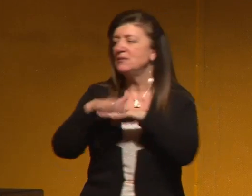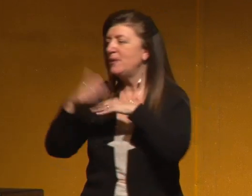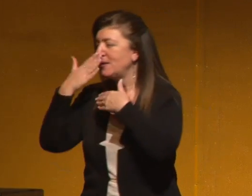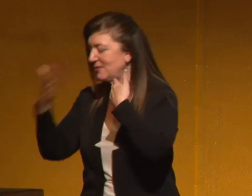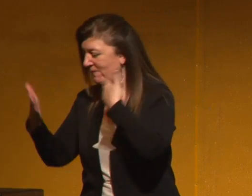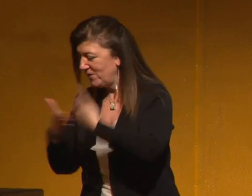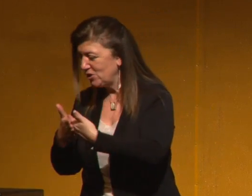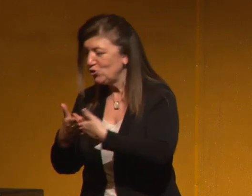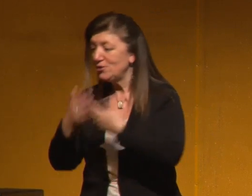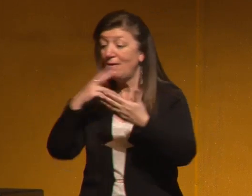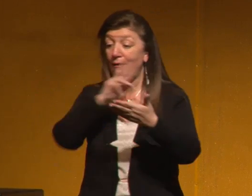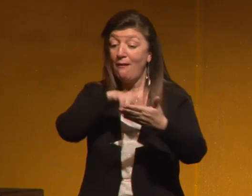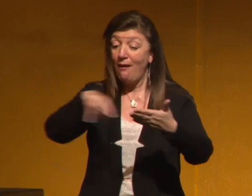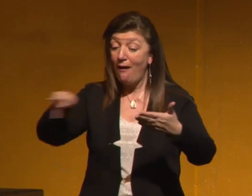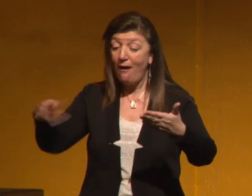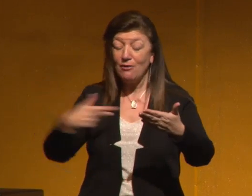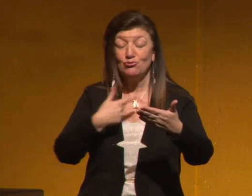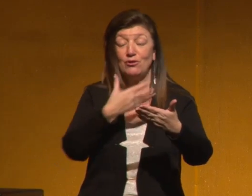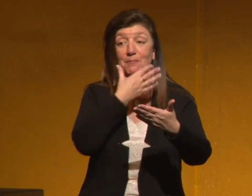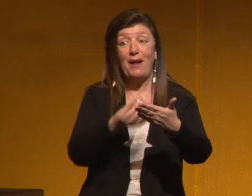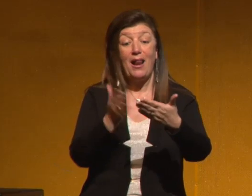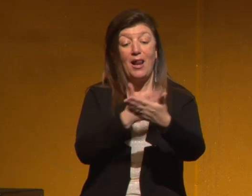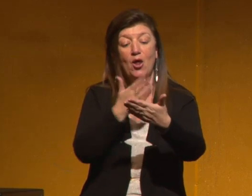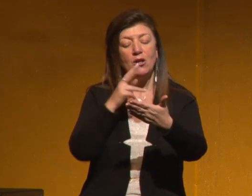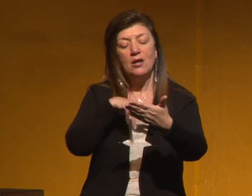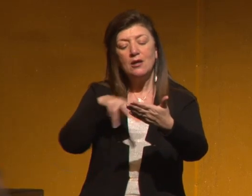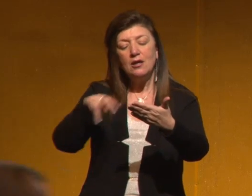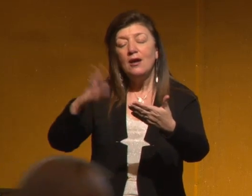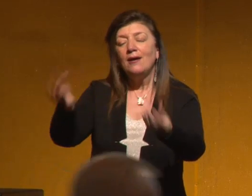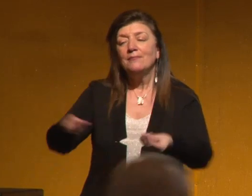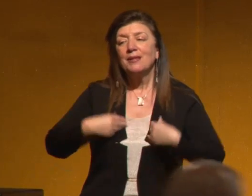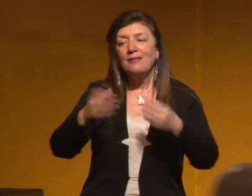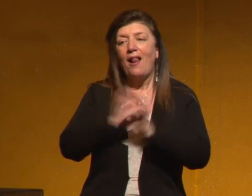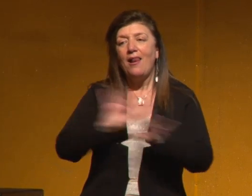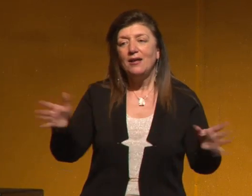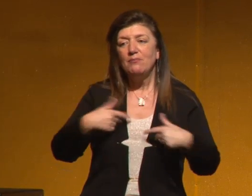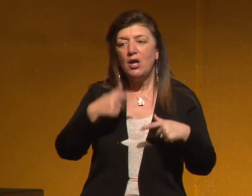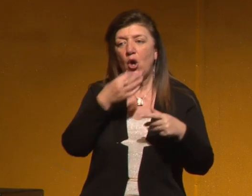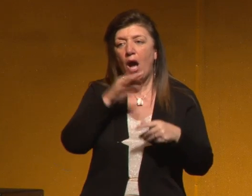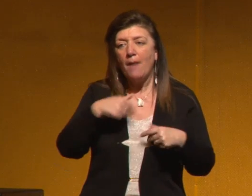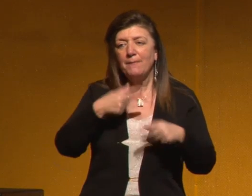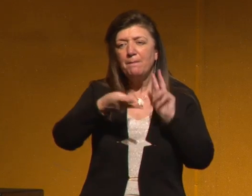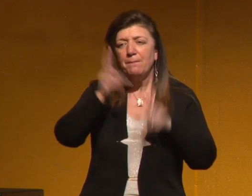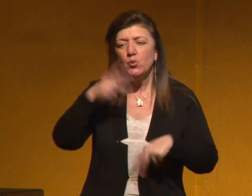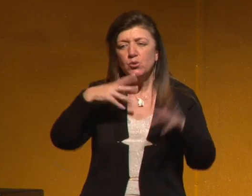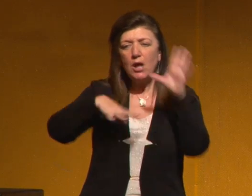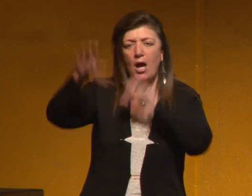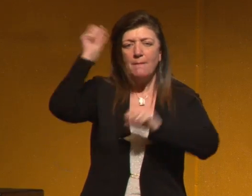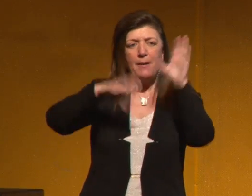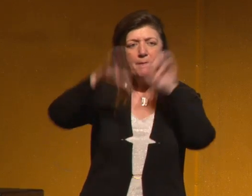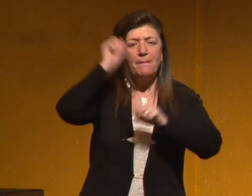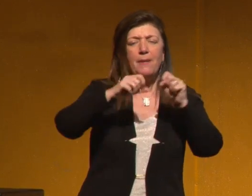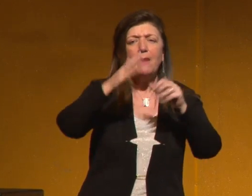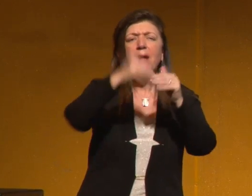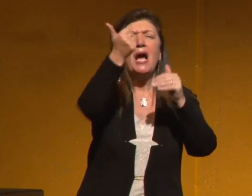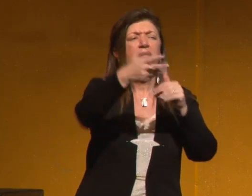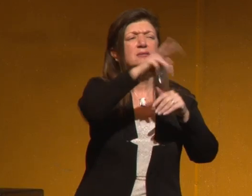buon libro rende più liberi più capaci di comprendere la realtà esterna di valutarne